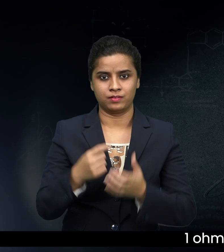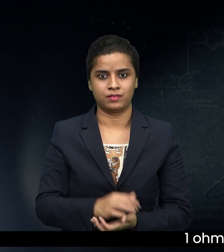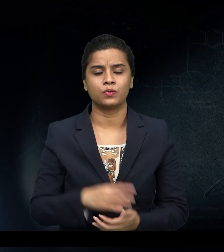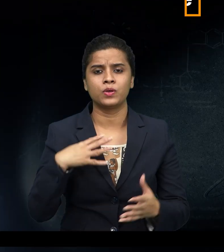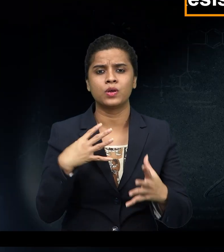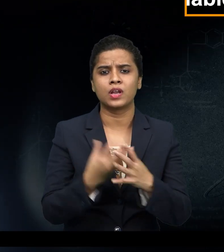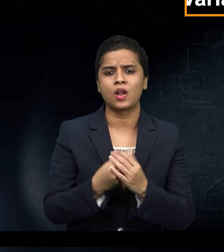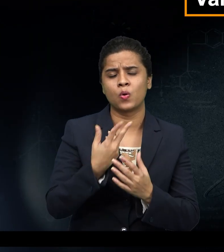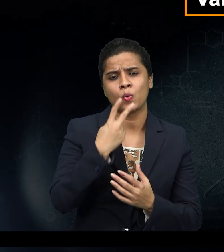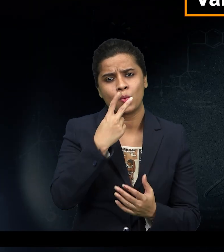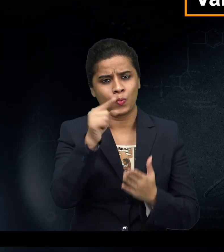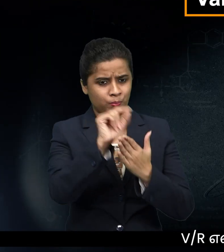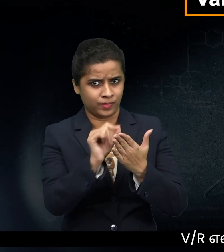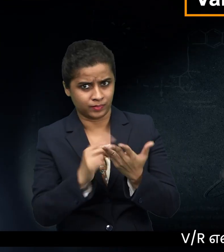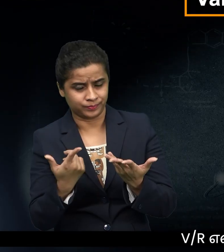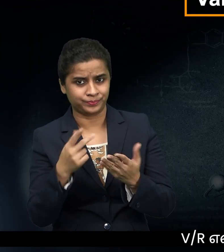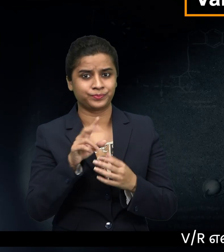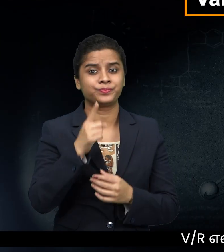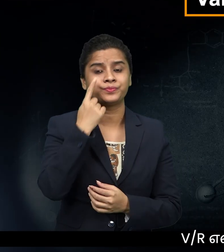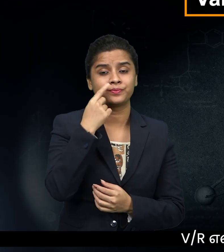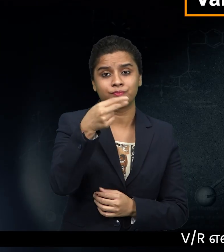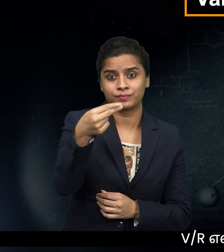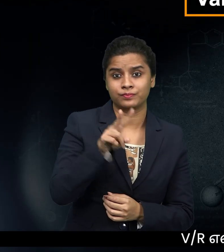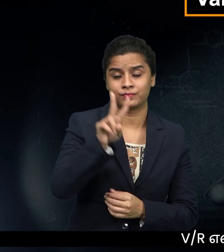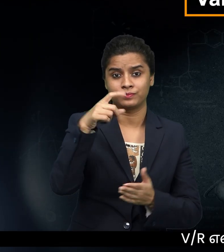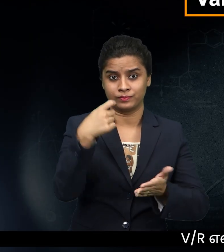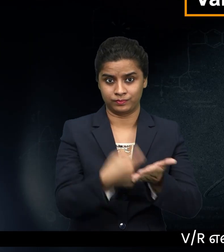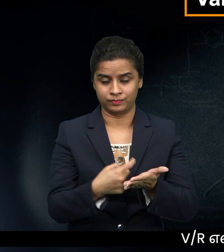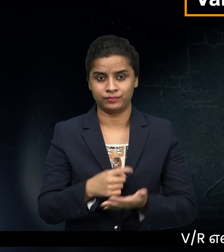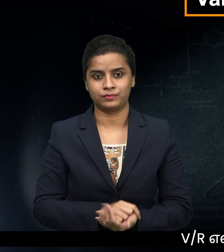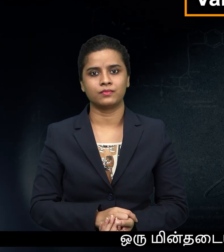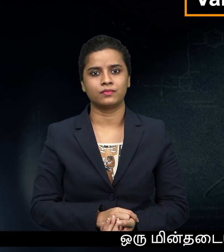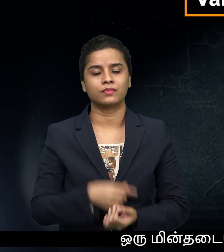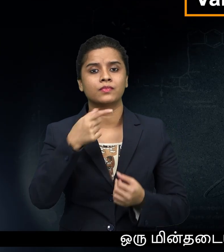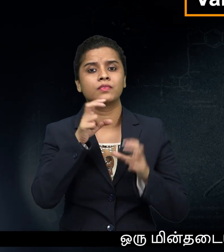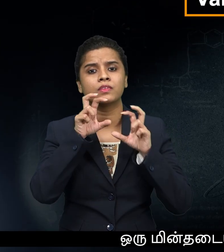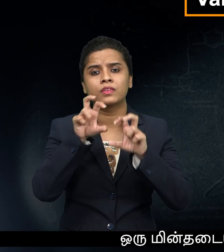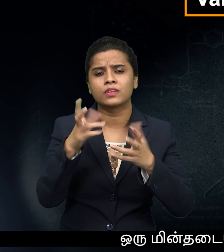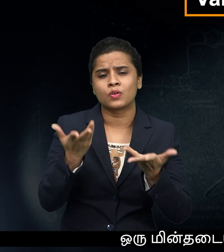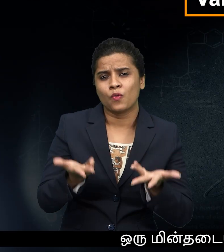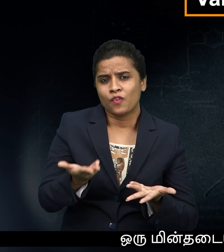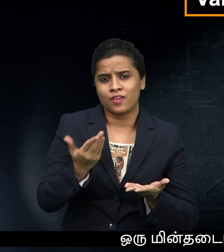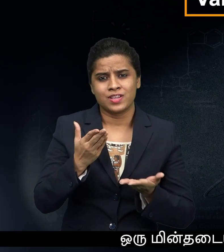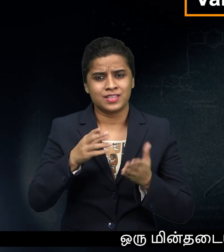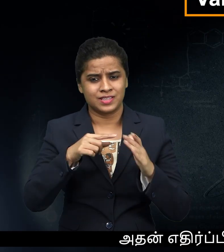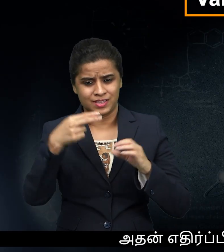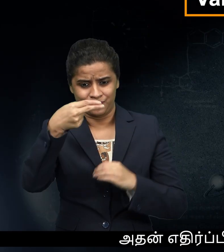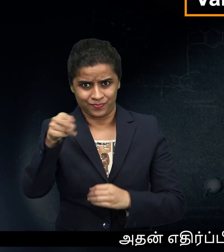ஆம்பியர். I ஈடு V பார் R என்றும் எழுதலாம். ஒரு மின்தடையம் மூலம் மின்னோட்டம் அதன்